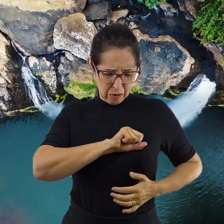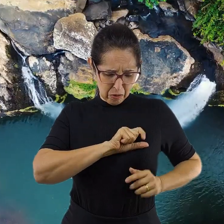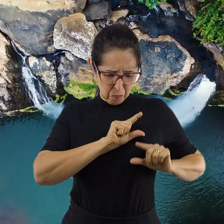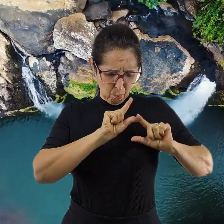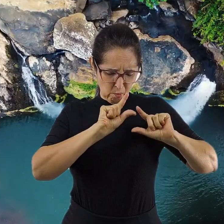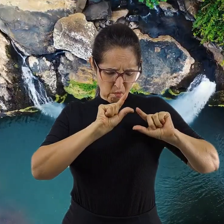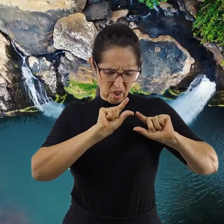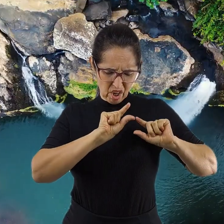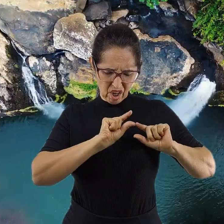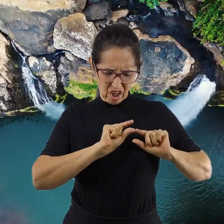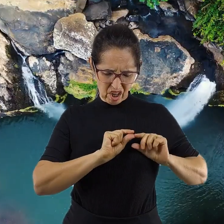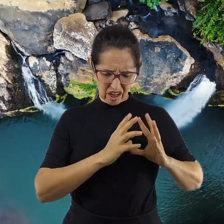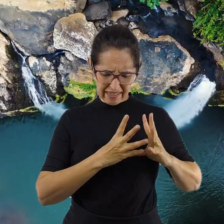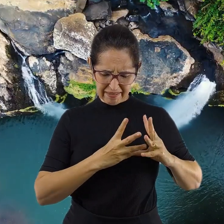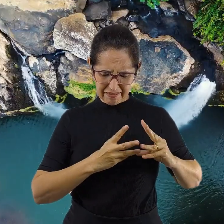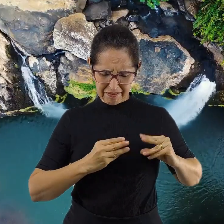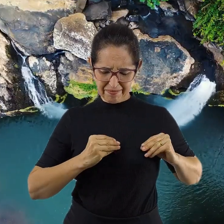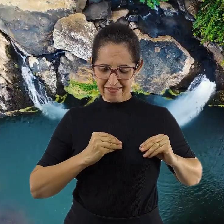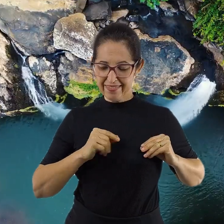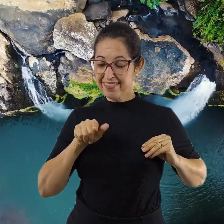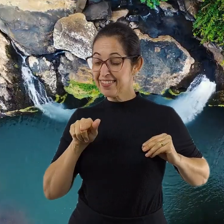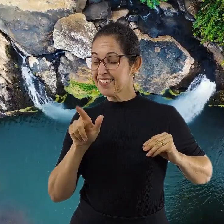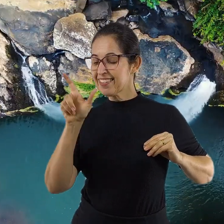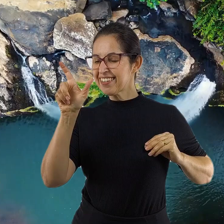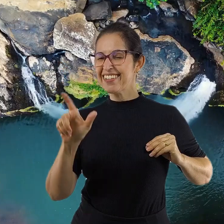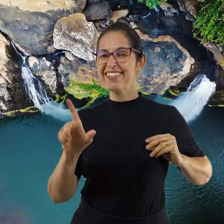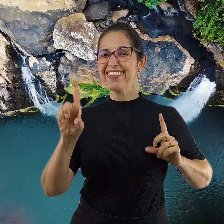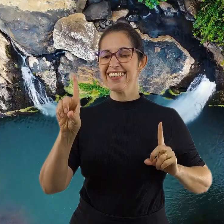amor que sara a